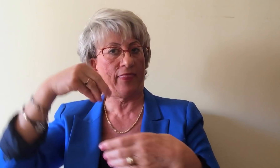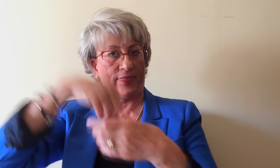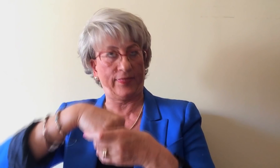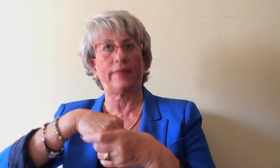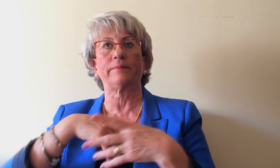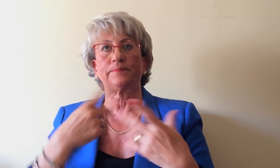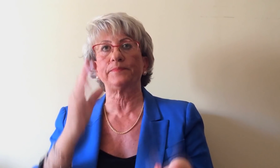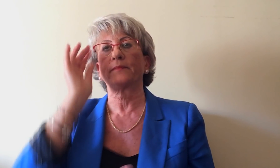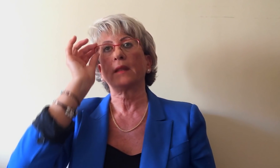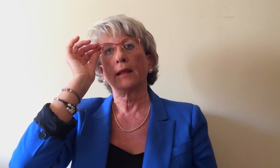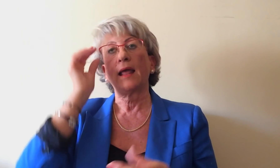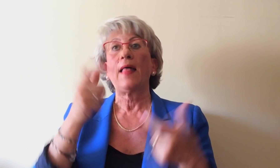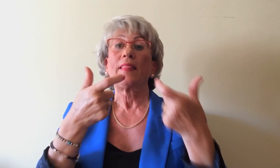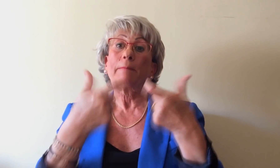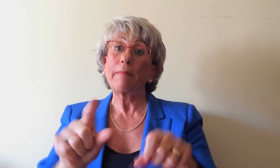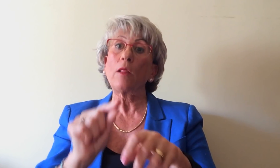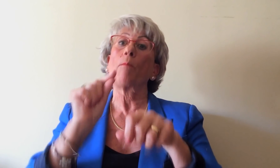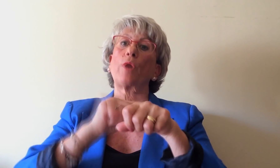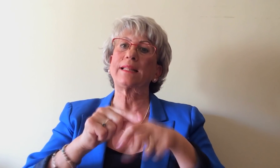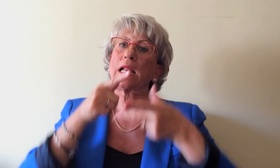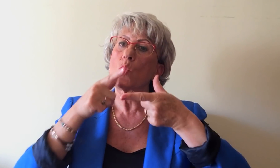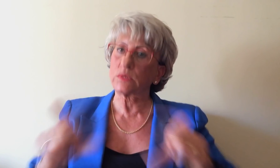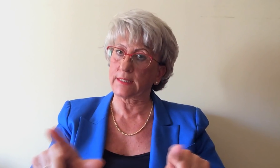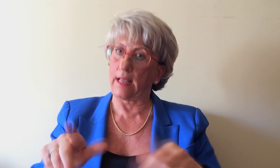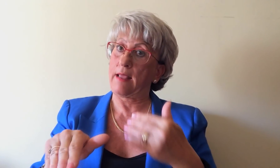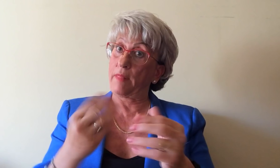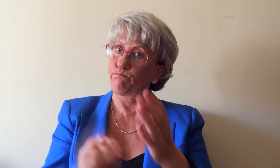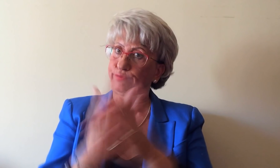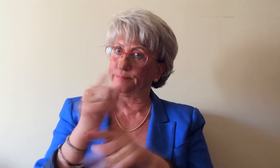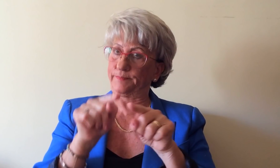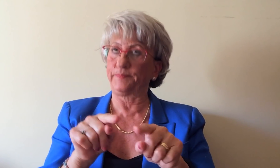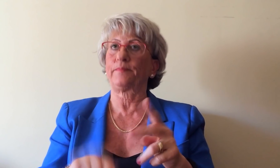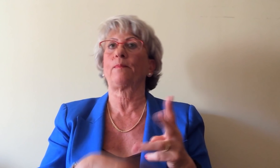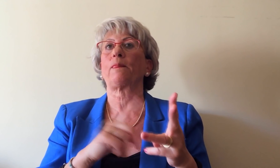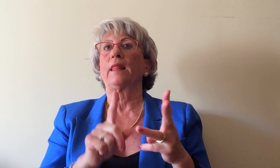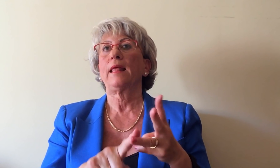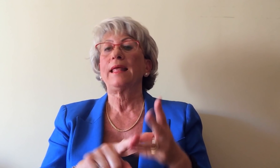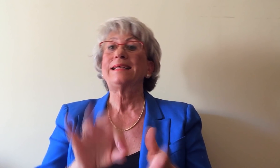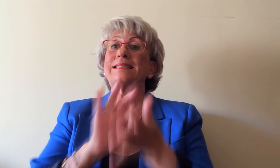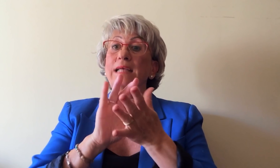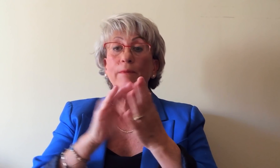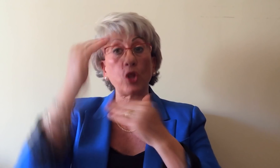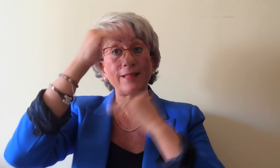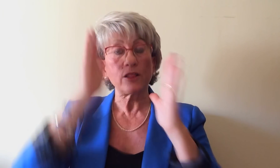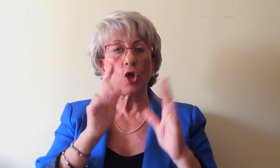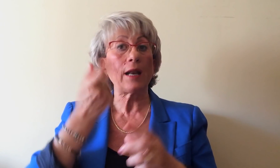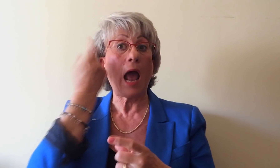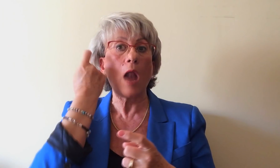d'OMAT, i el Departament de Política Lingüística, que va ser quan va començar a tirar endavant. També el